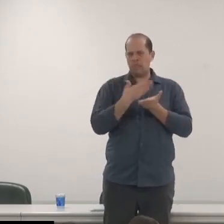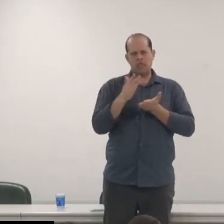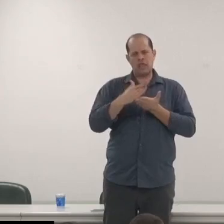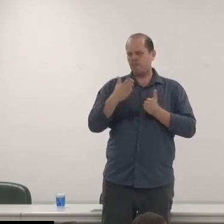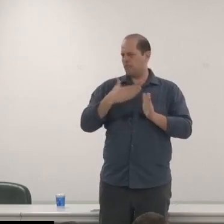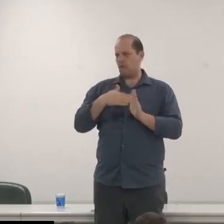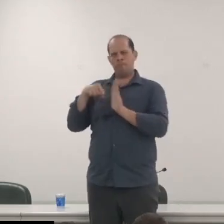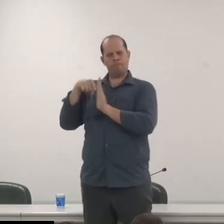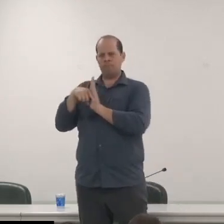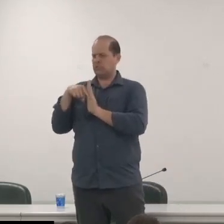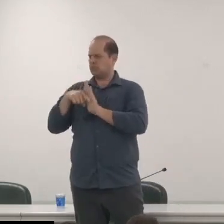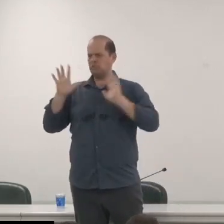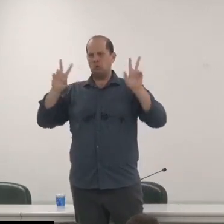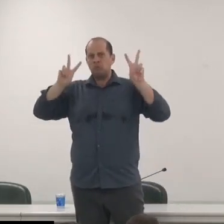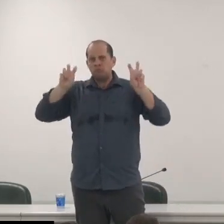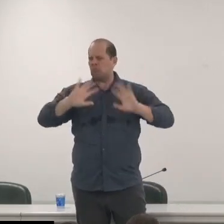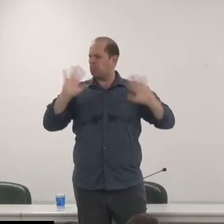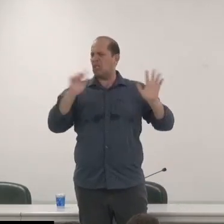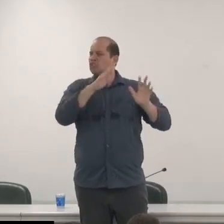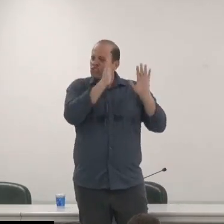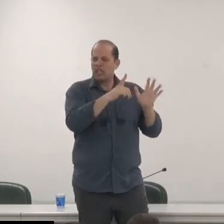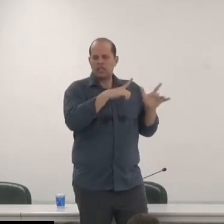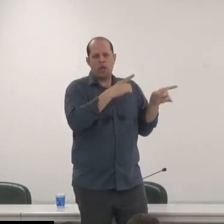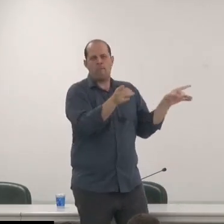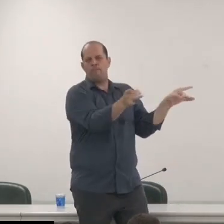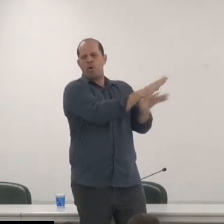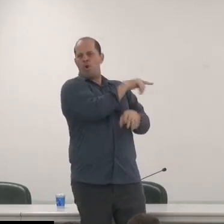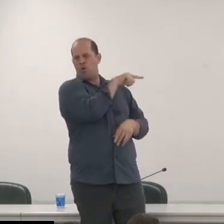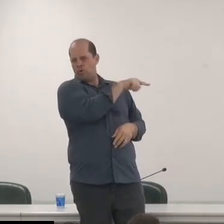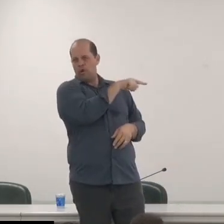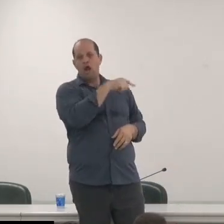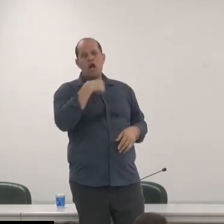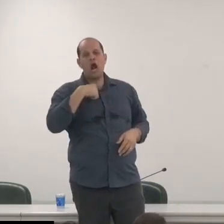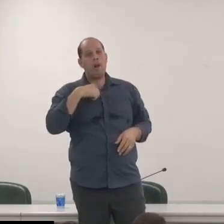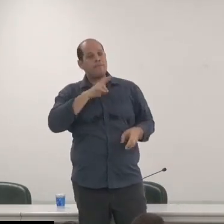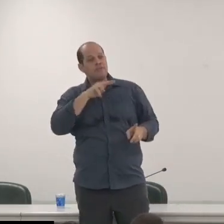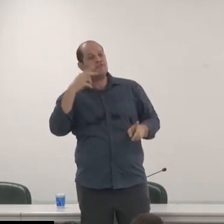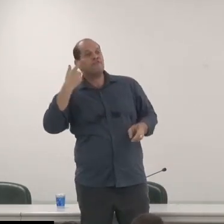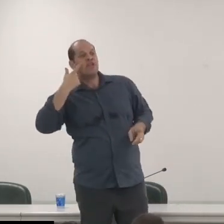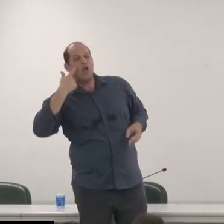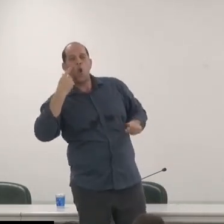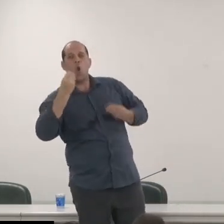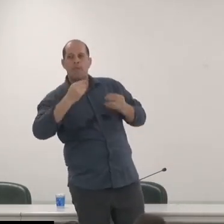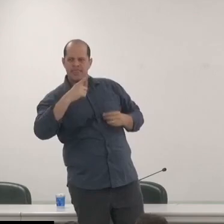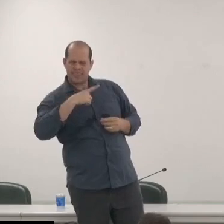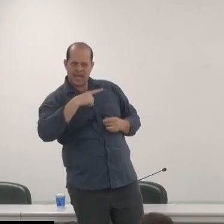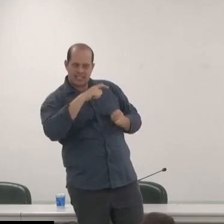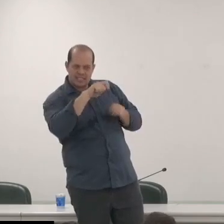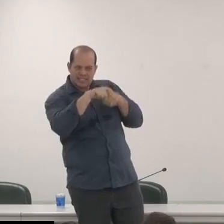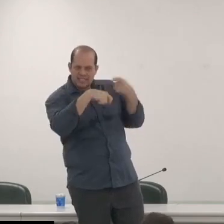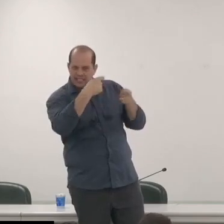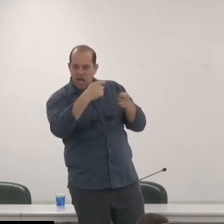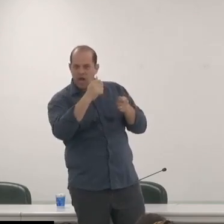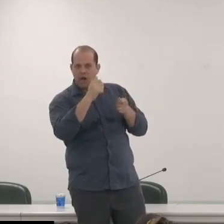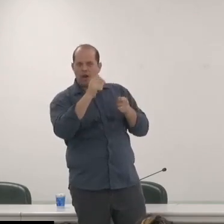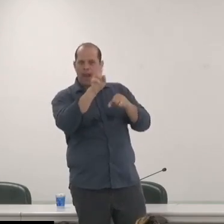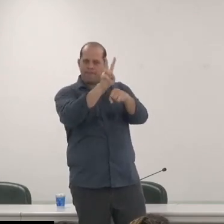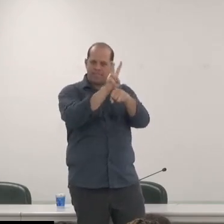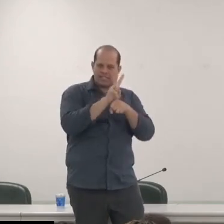da vida, da escola, de estudos, de trabalho. Então, é um corpus que já está pronto, que já está